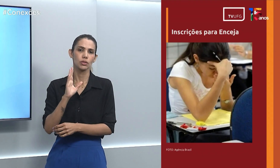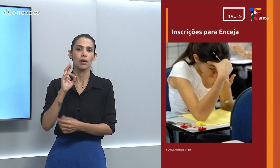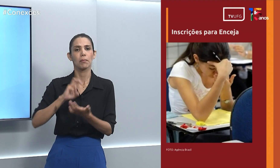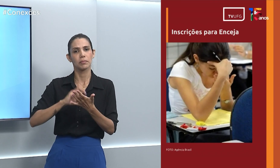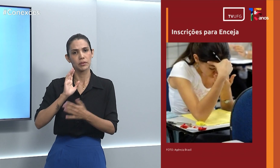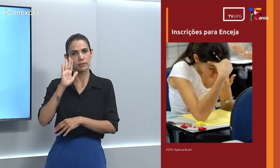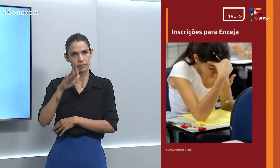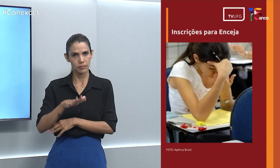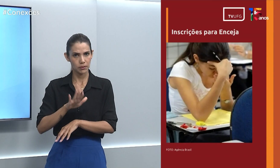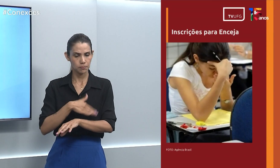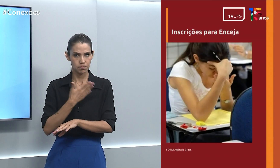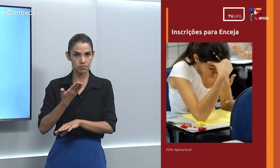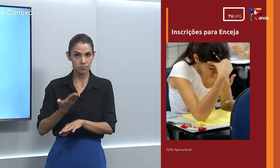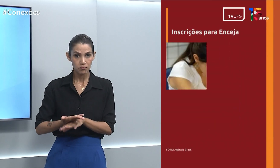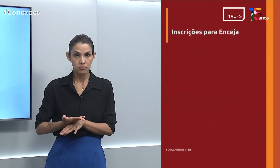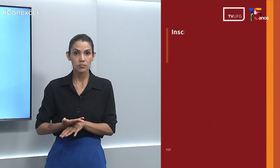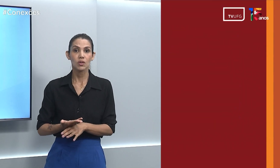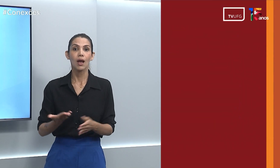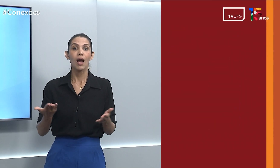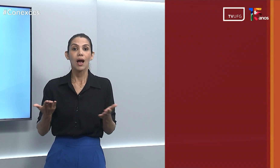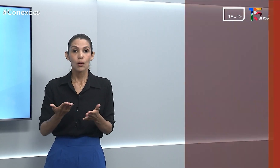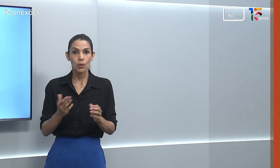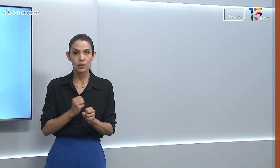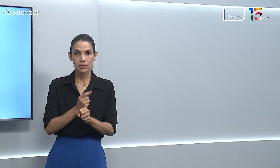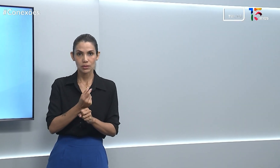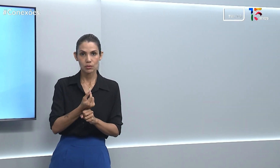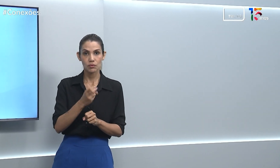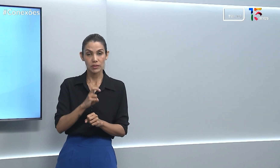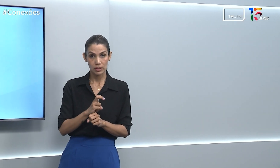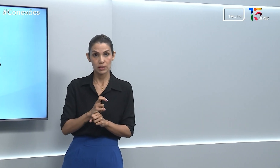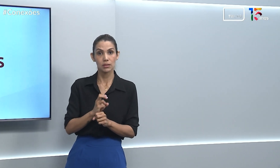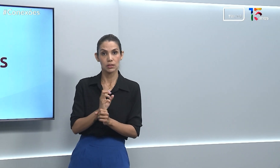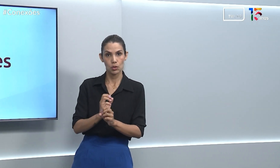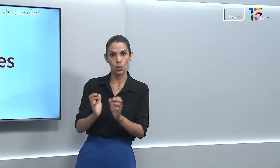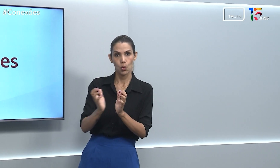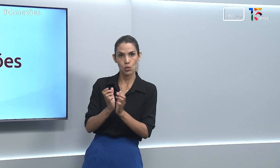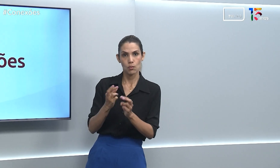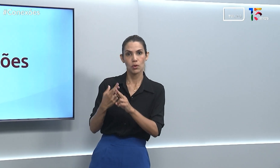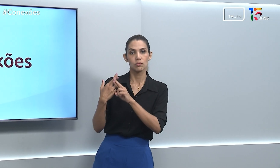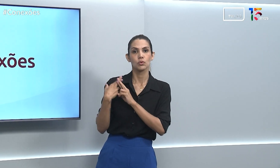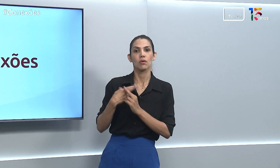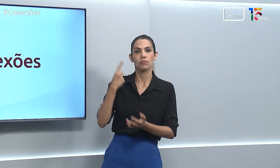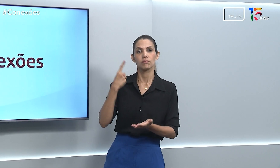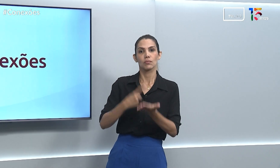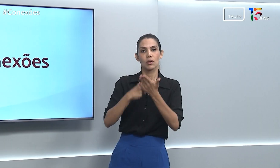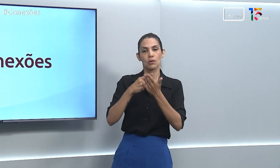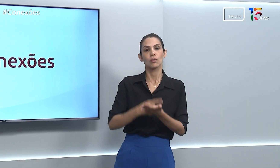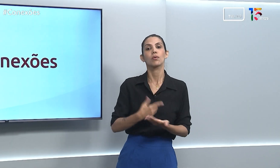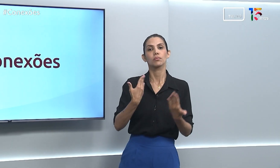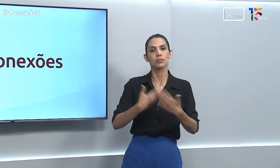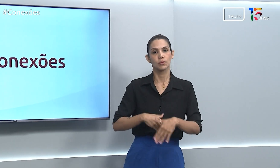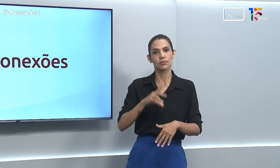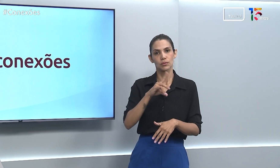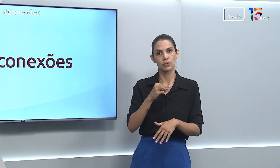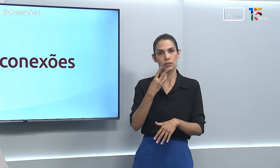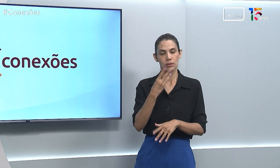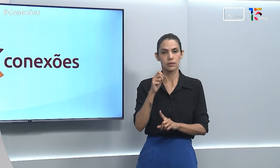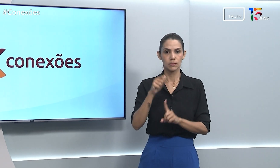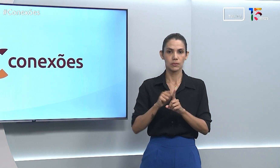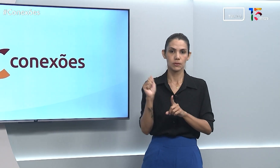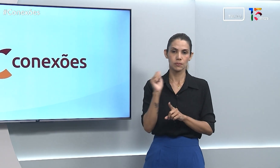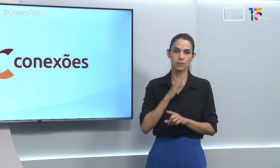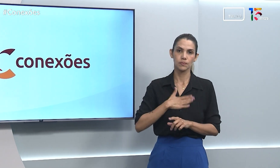tarde. Nesse ano, o INPE marcou a realização do INSEJA para o dia 3 de agosto.